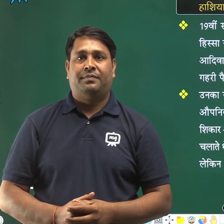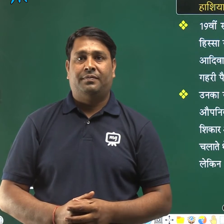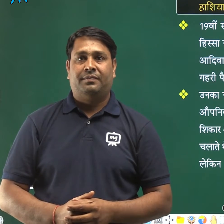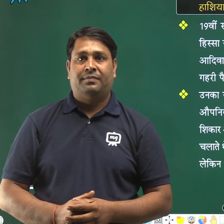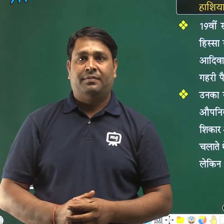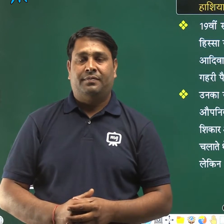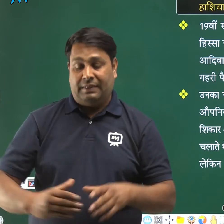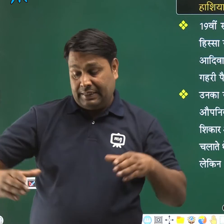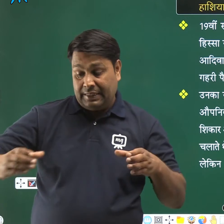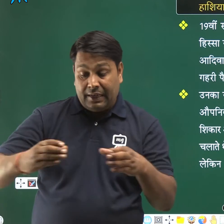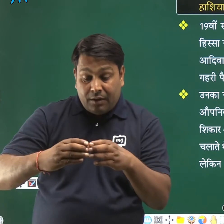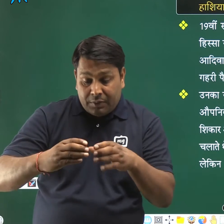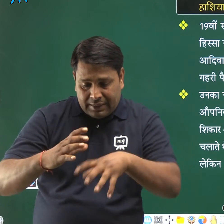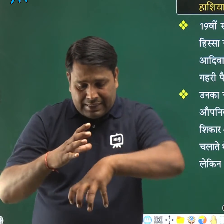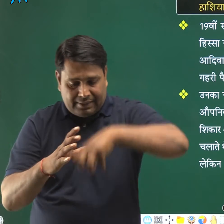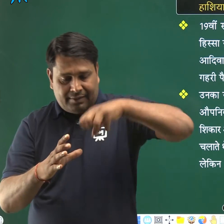हाशियाकरण।